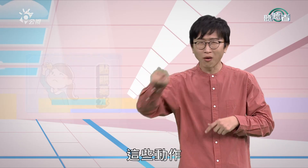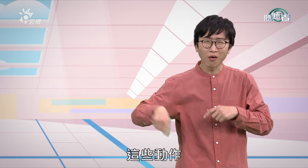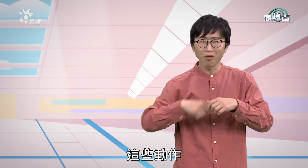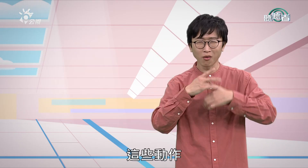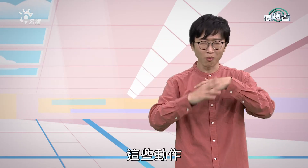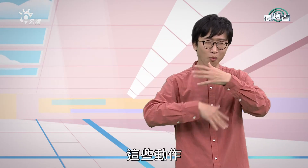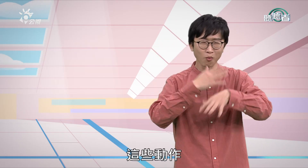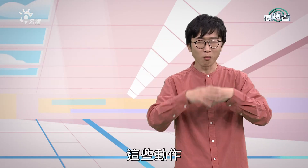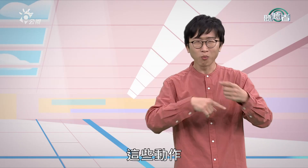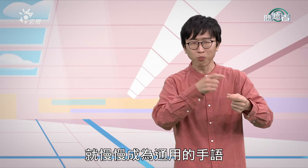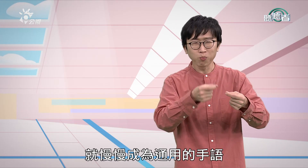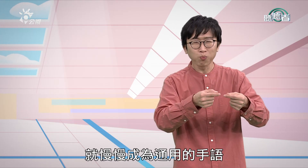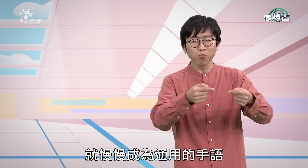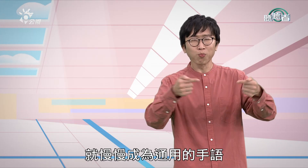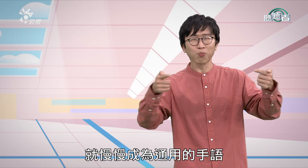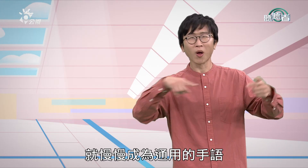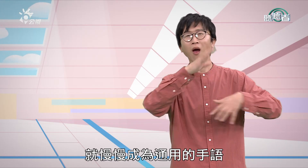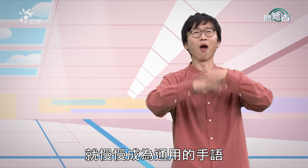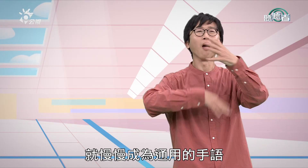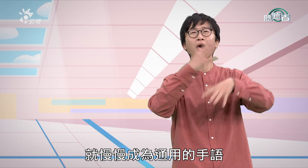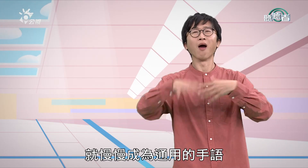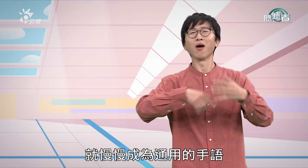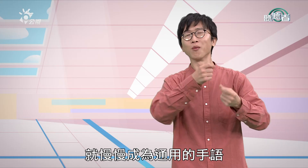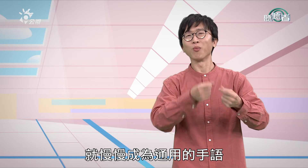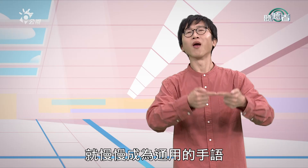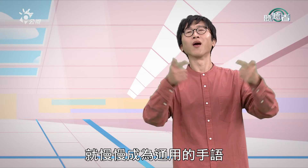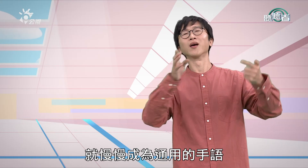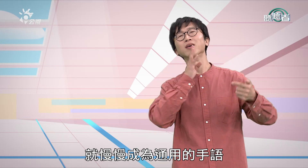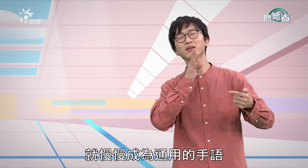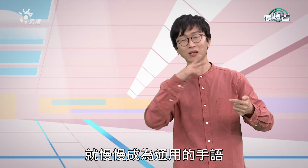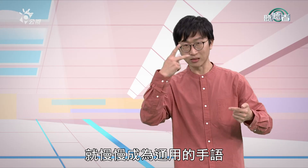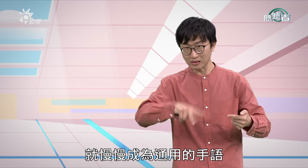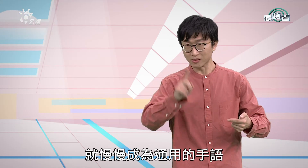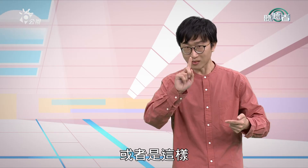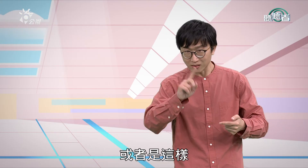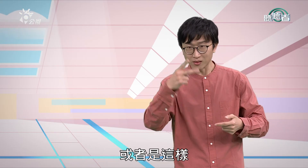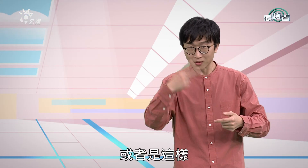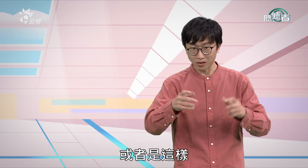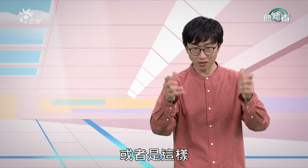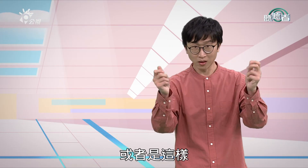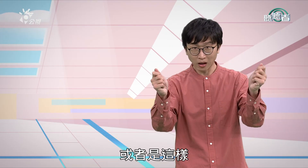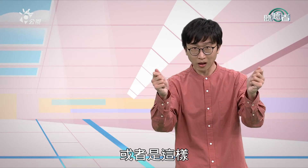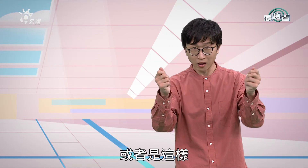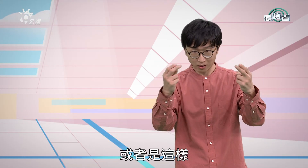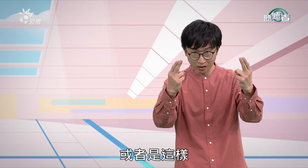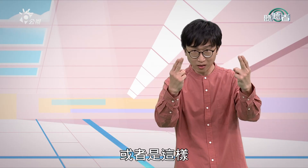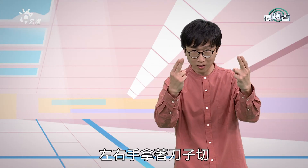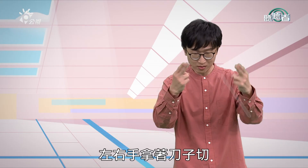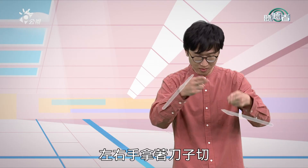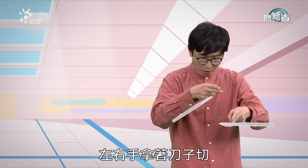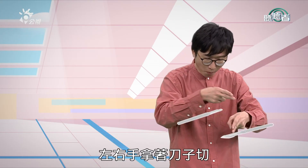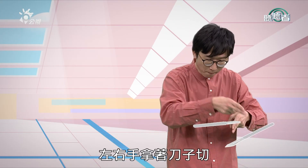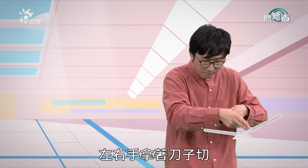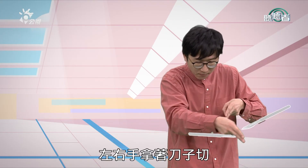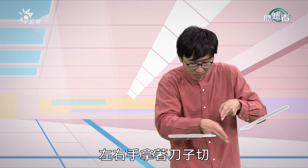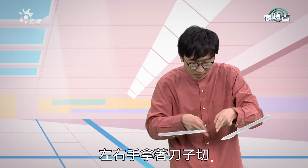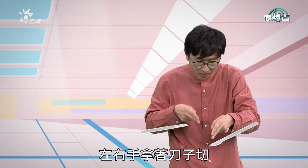这些动作啊就慢慢成为通用的手语。或者是这样呢，左右手拿着刀